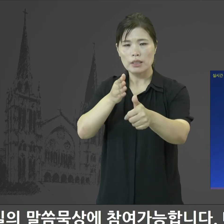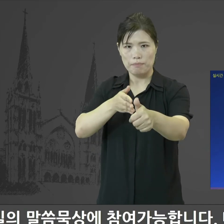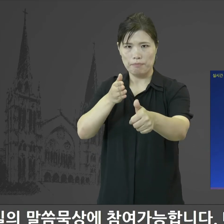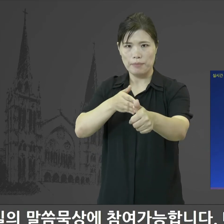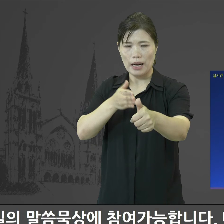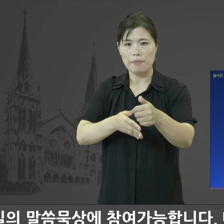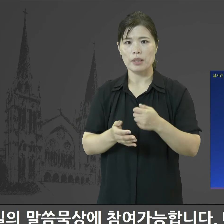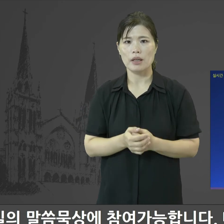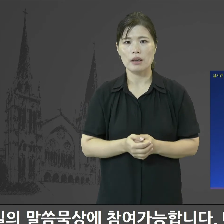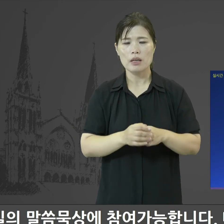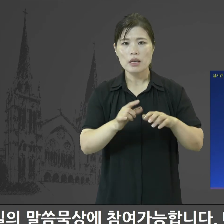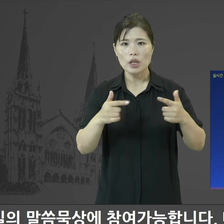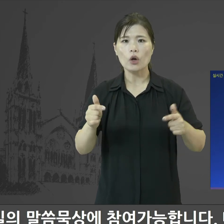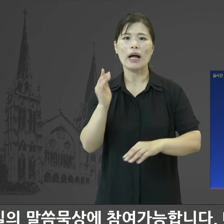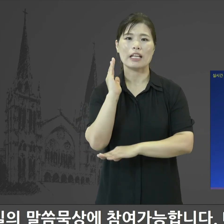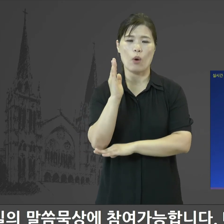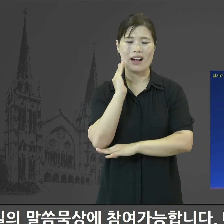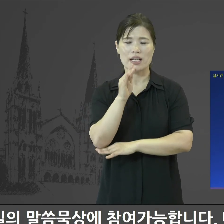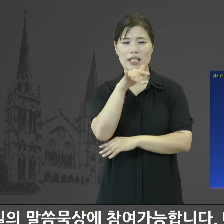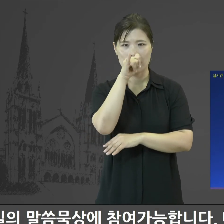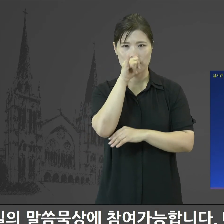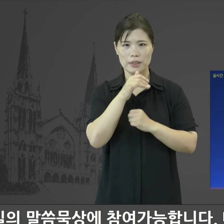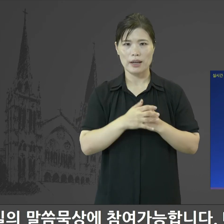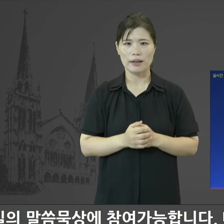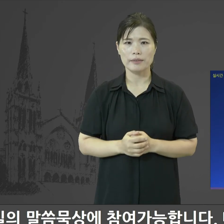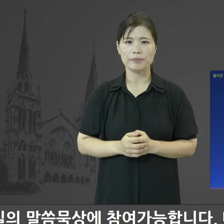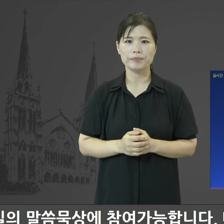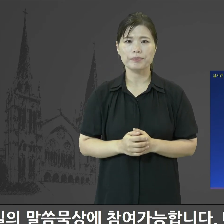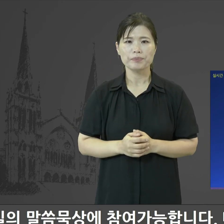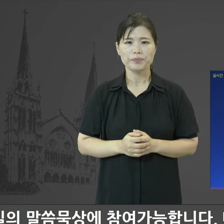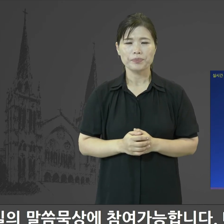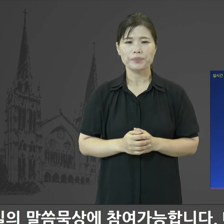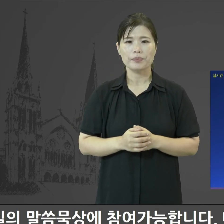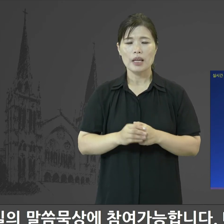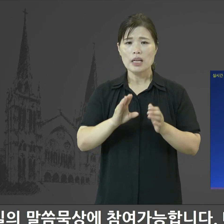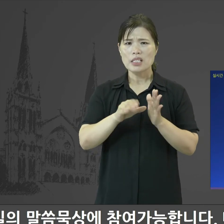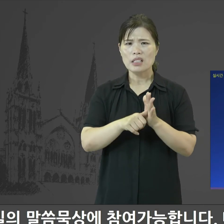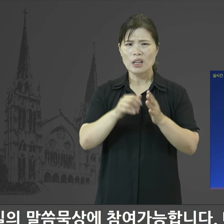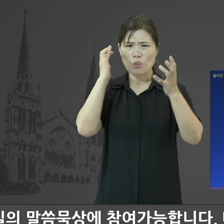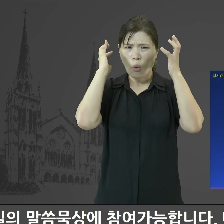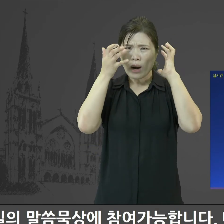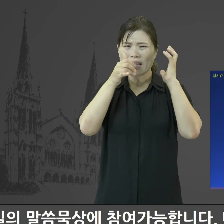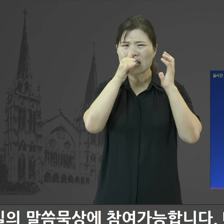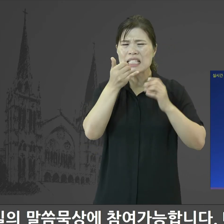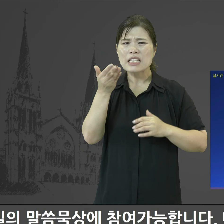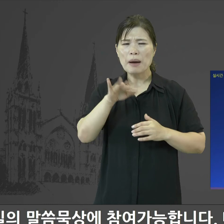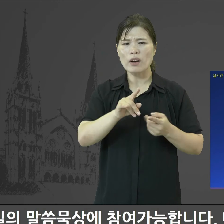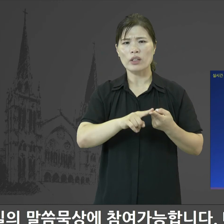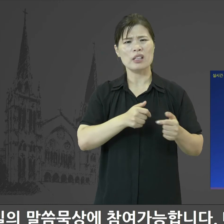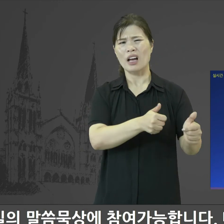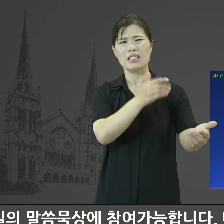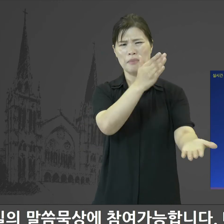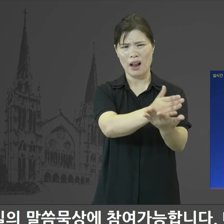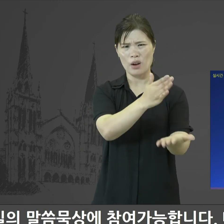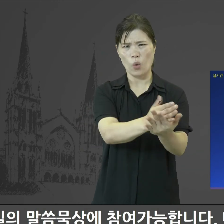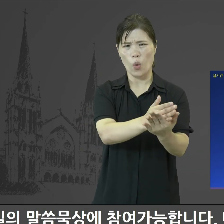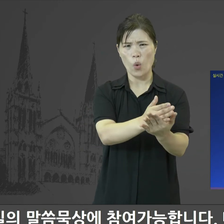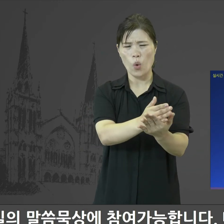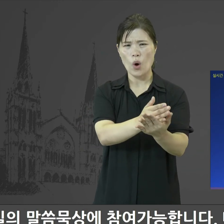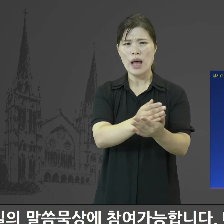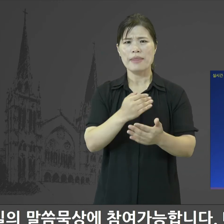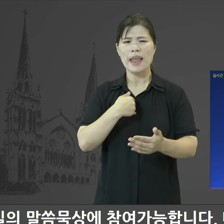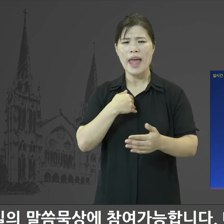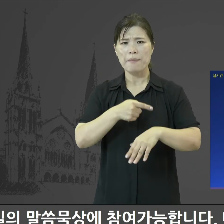파노라마나 여러 가지 강좌들이 개설되어 있습니다. 시대의 혼란한 사상들을 헛되이 쫓지 말고 이단의 사상들, 나의